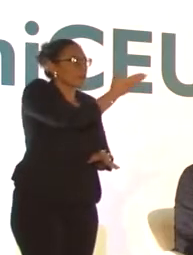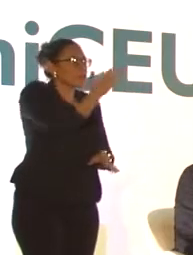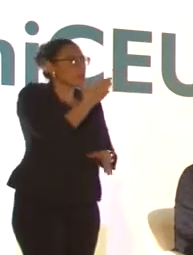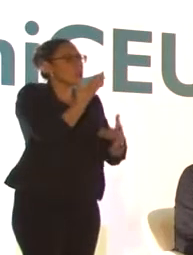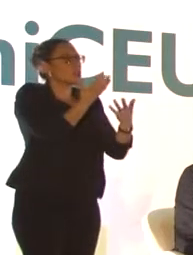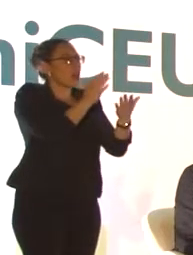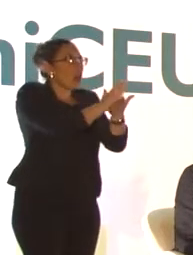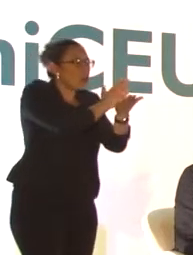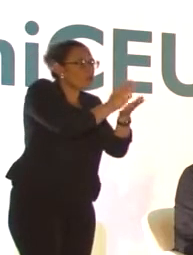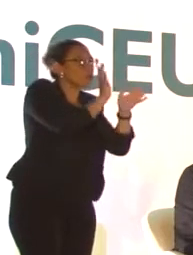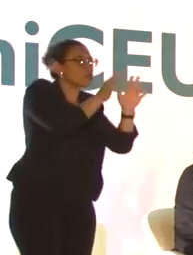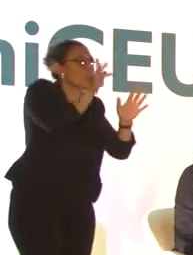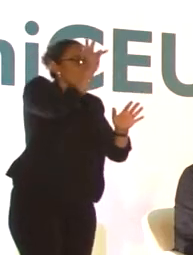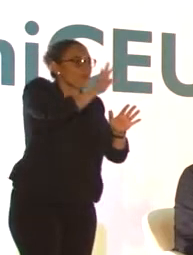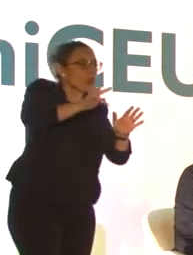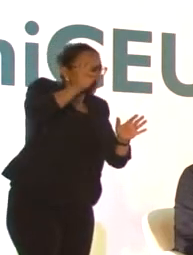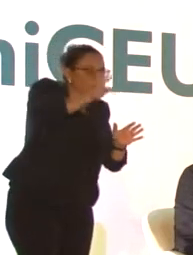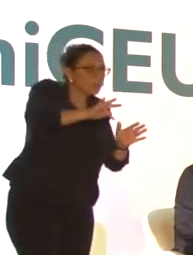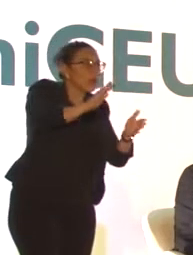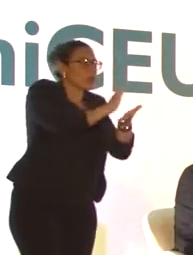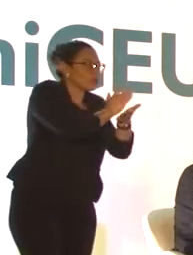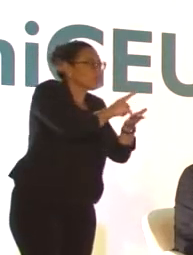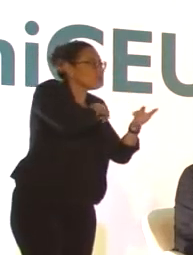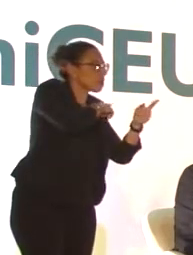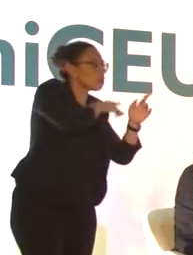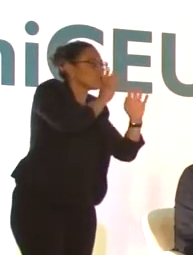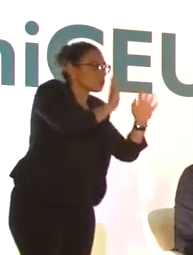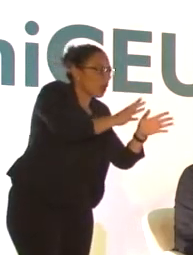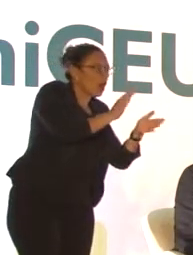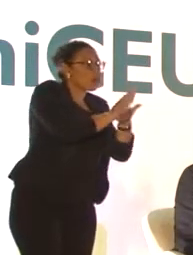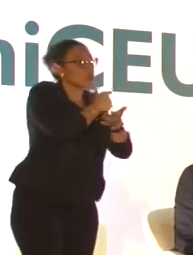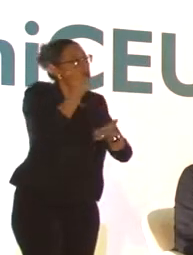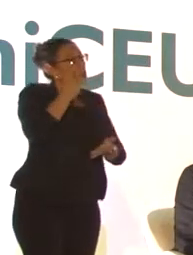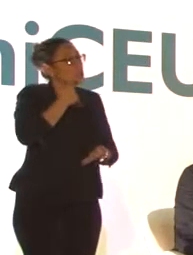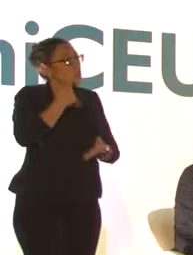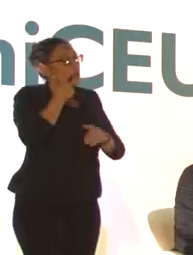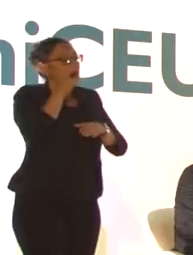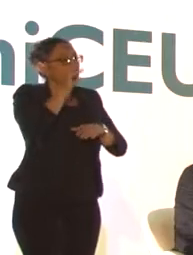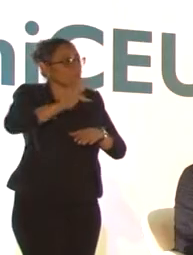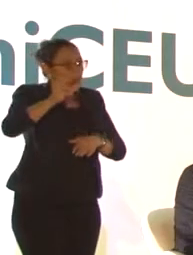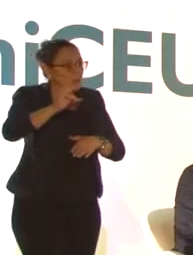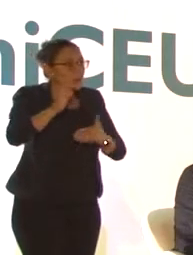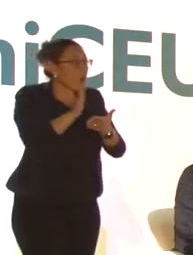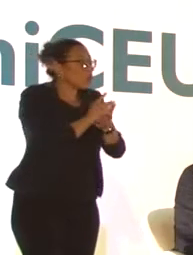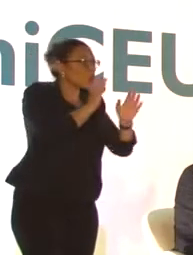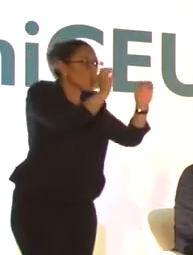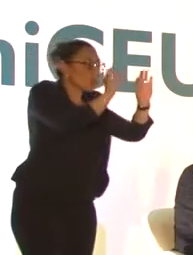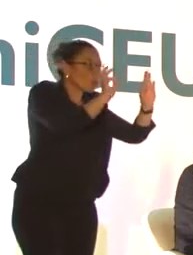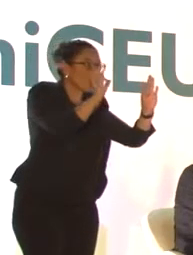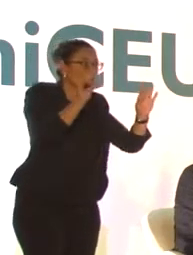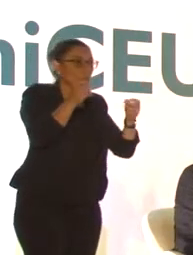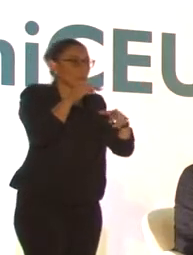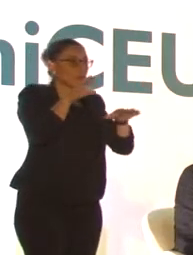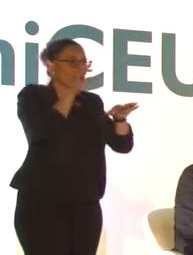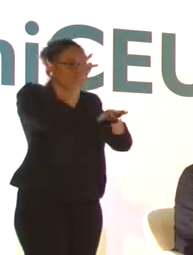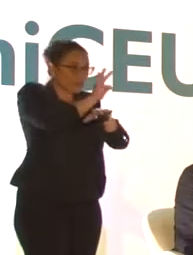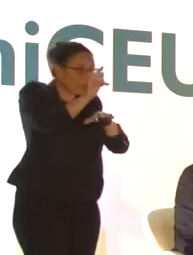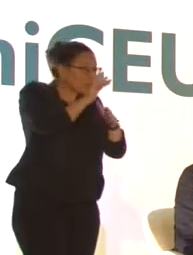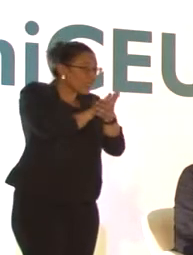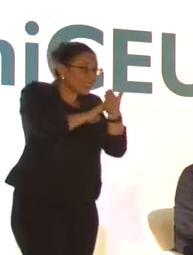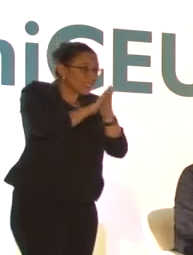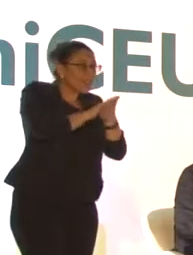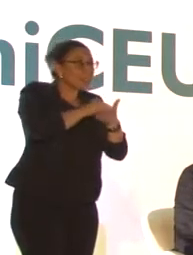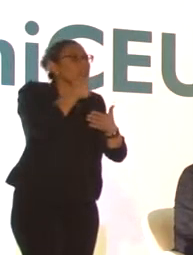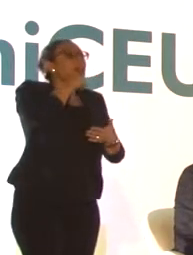estão fazendo a segunda, alguns não têm uma faculdade, é a primeira faculdade, mas o orgulho que é um pai ou uma mãe que não